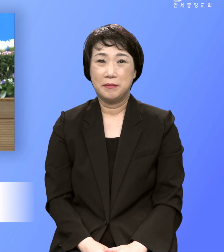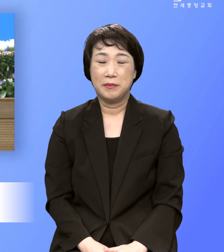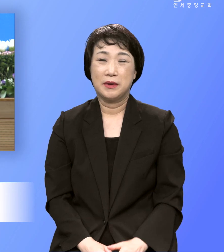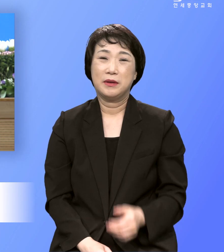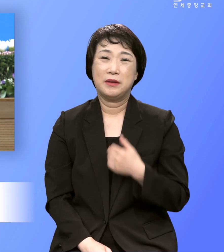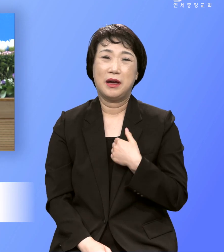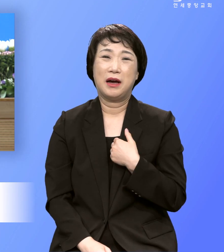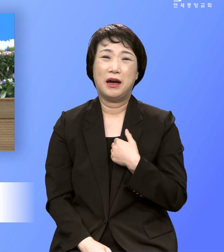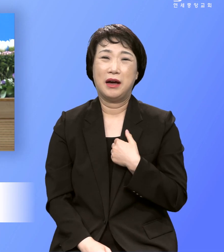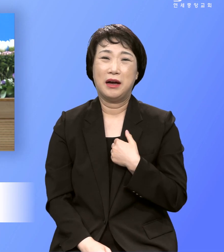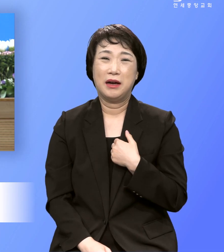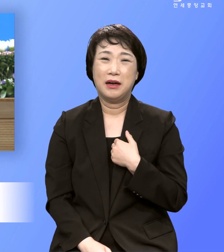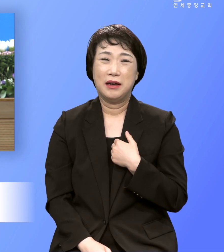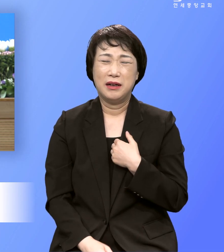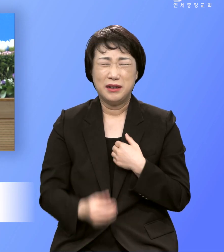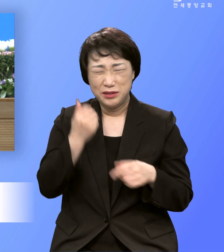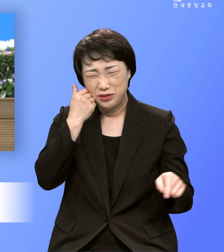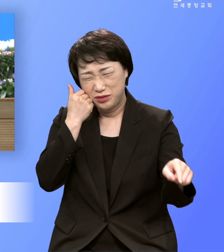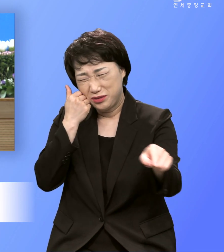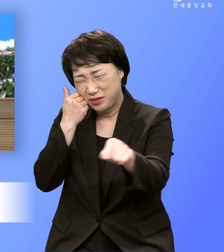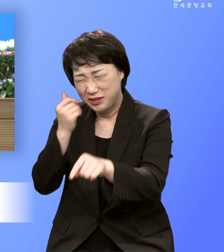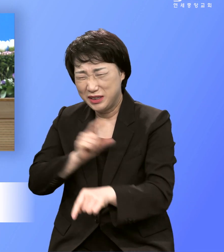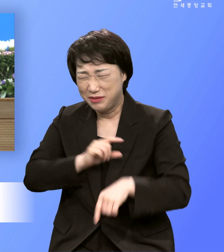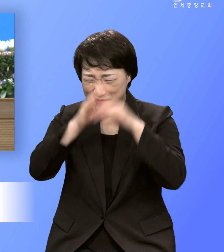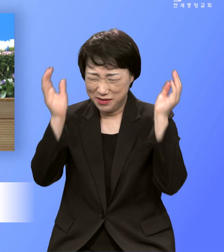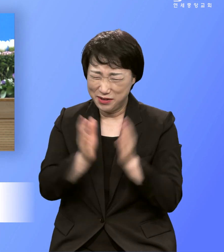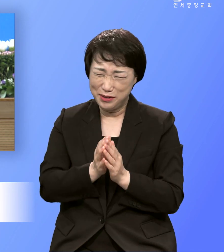내가 어찌 다 그 사람들을 다 말하겠어요.